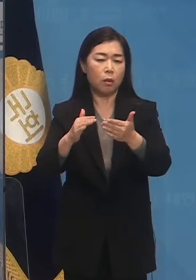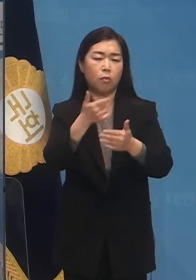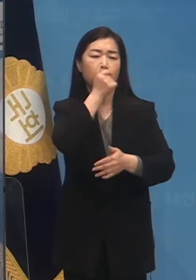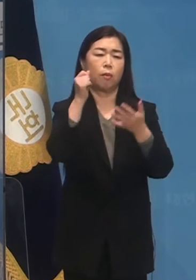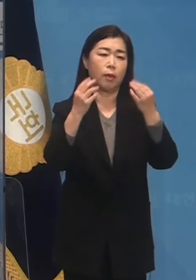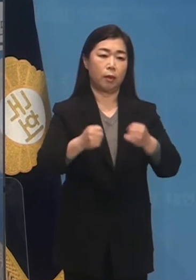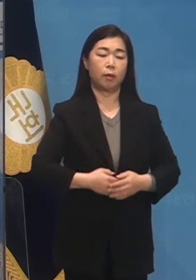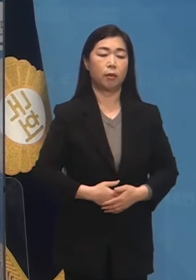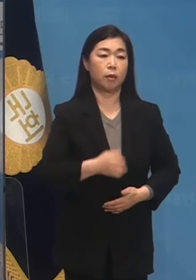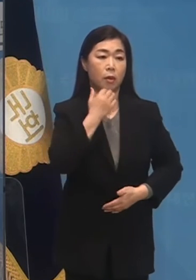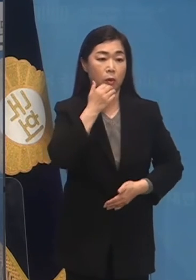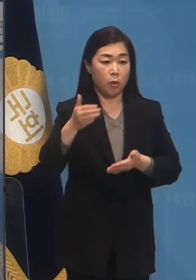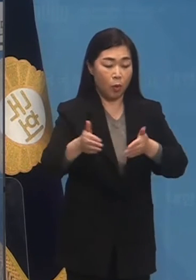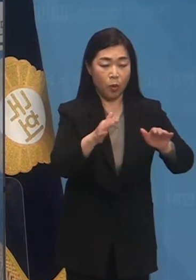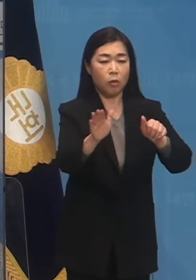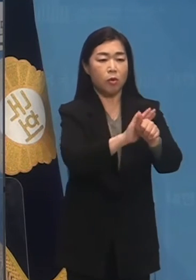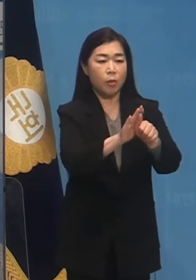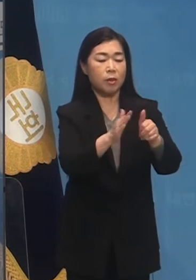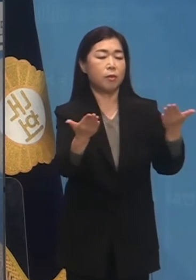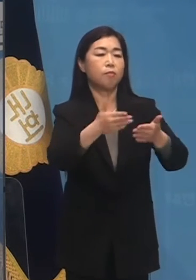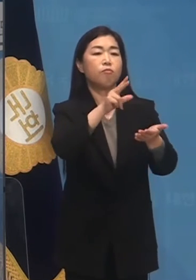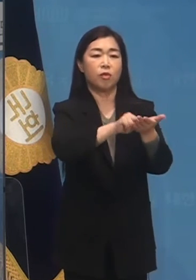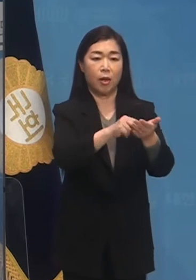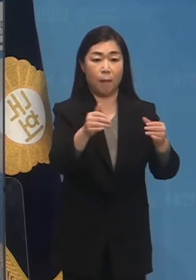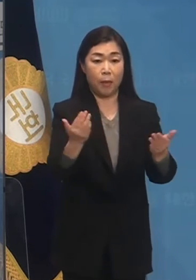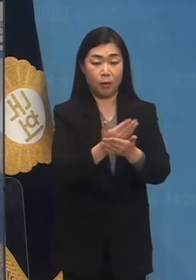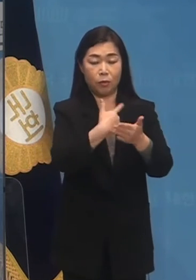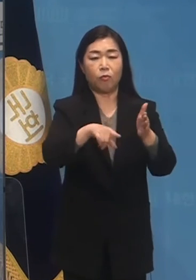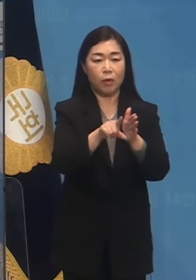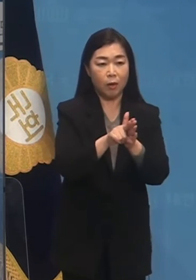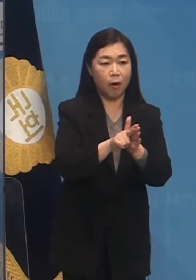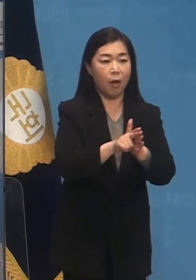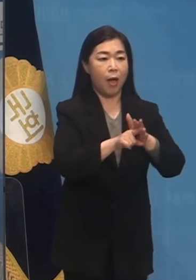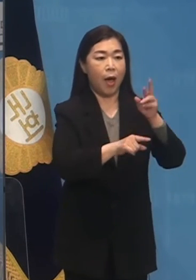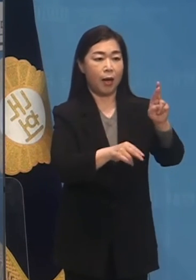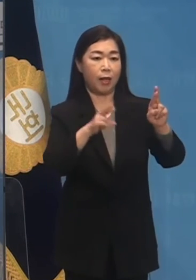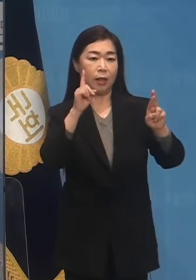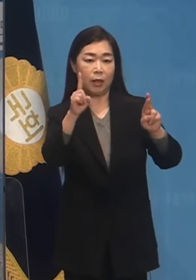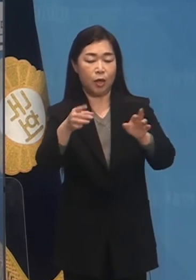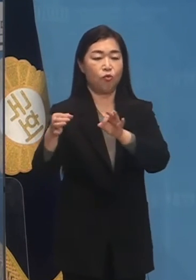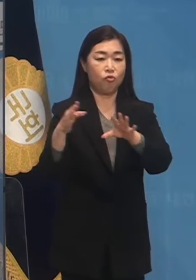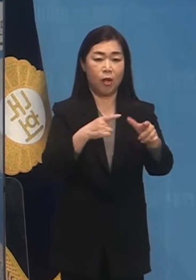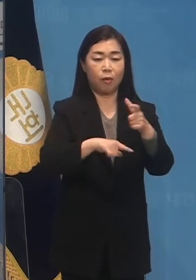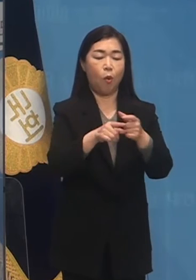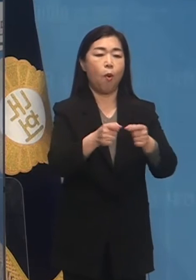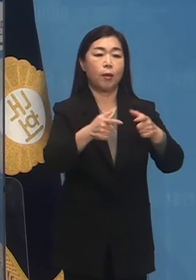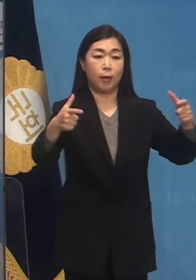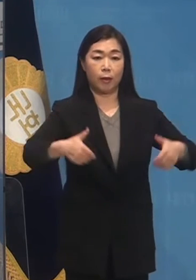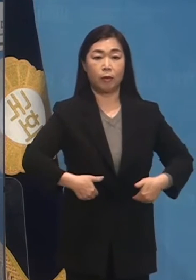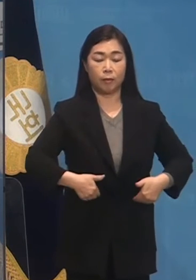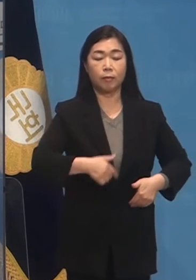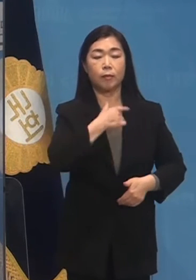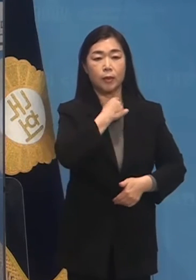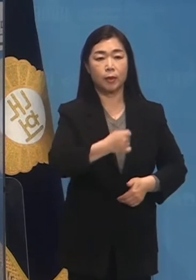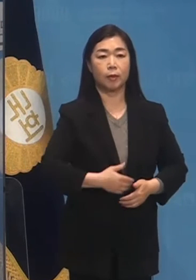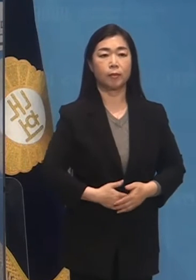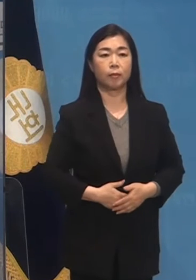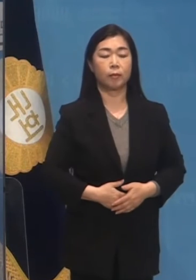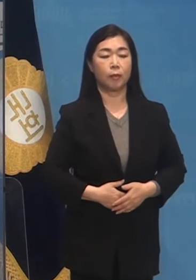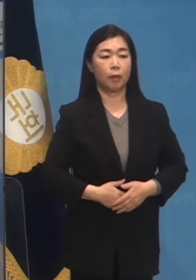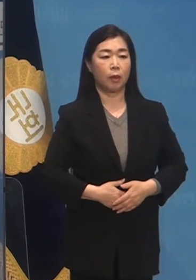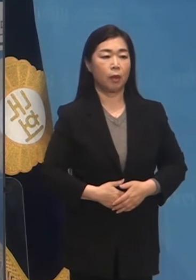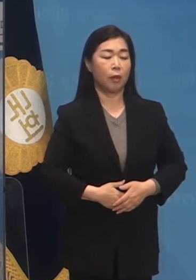경기도 서비스업의 생산성 향상을 위해 R&D 투자를 늘려 나가겠습니다. 계층 간